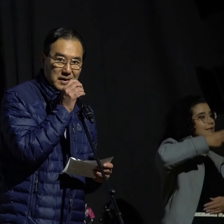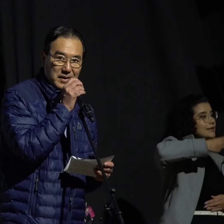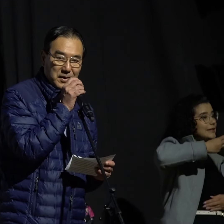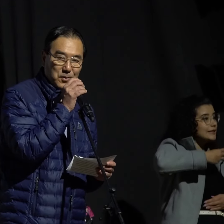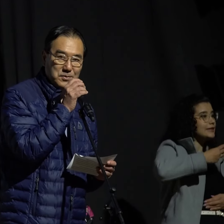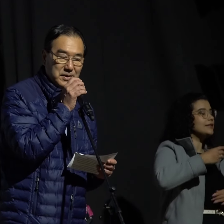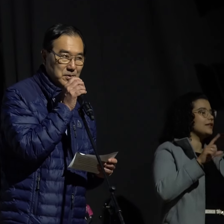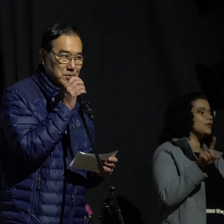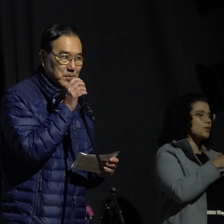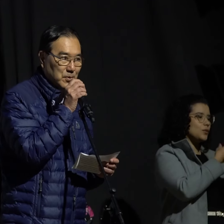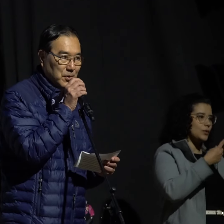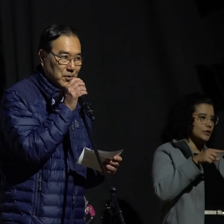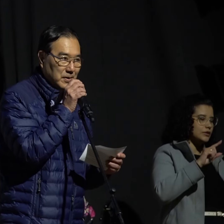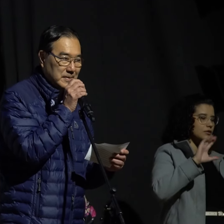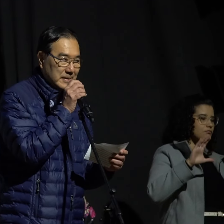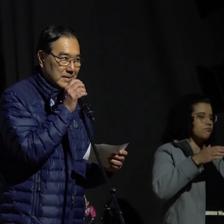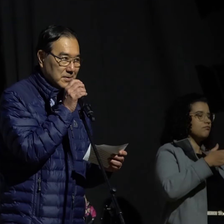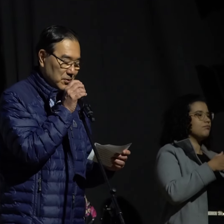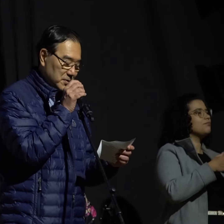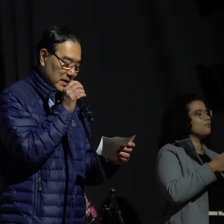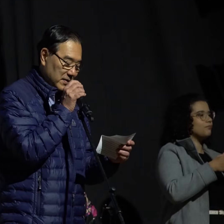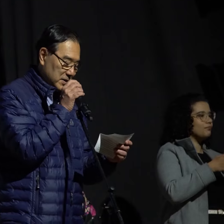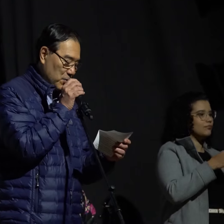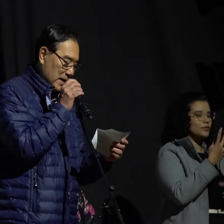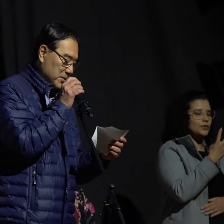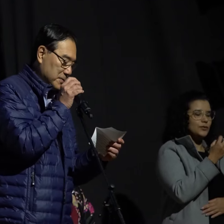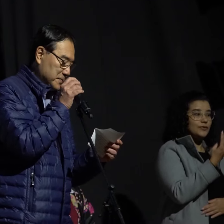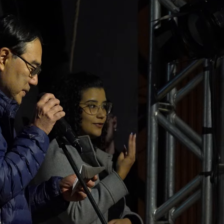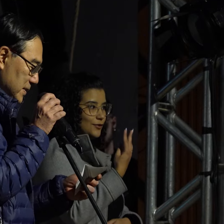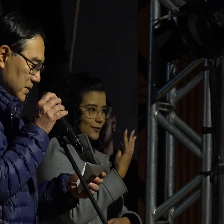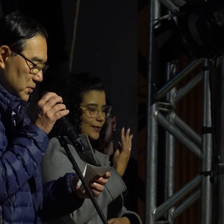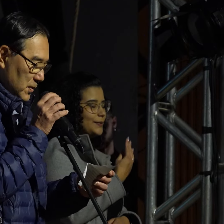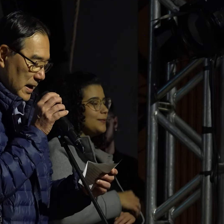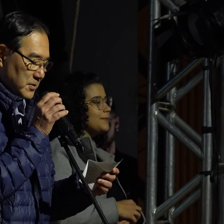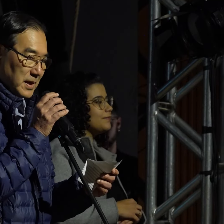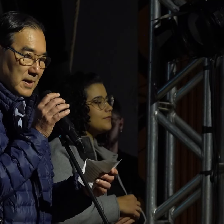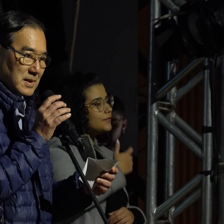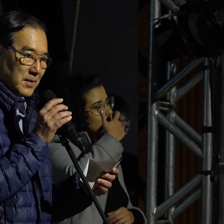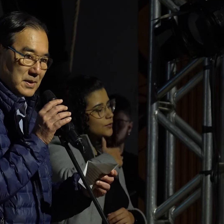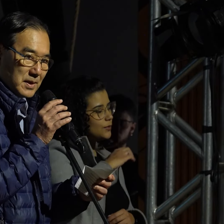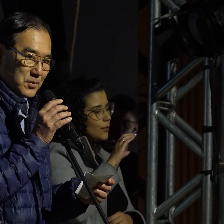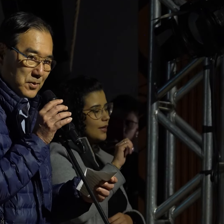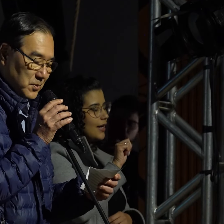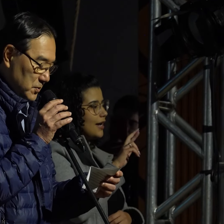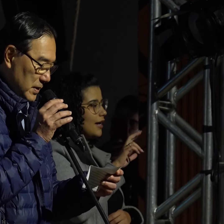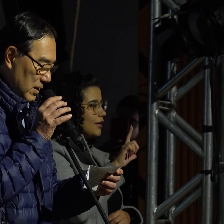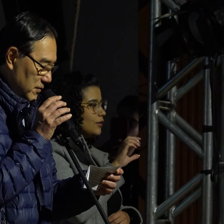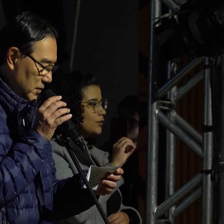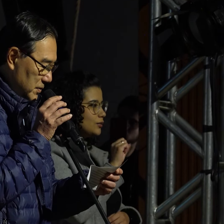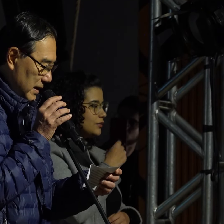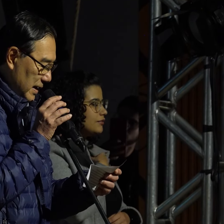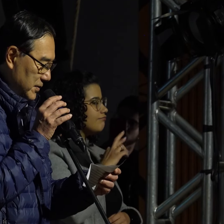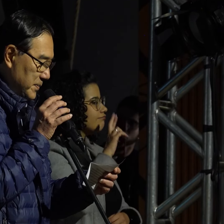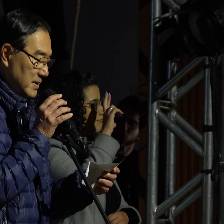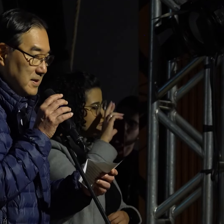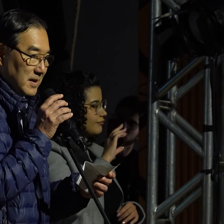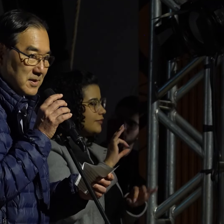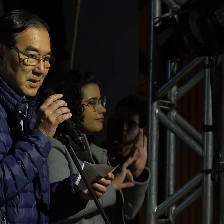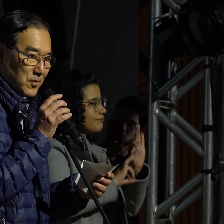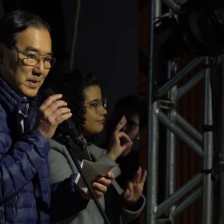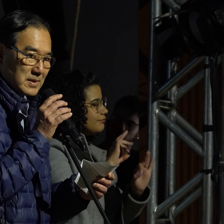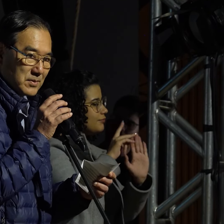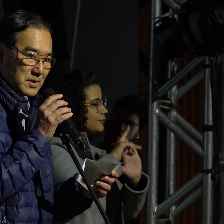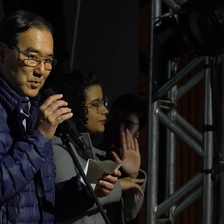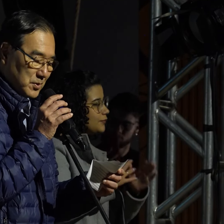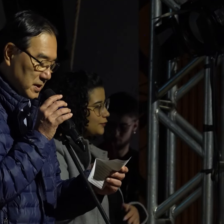concerto da série de concertos Bunkyo 2024. Sou Carlos Sarazawa, diretor cultural voluntário e